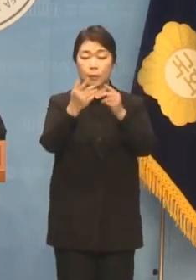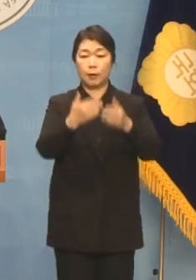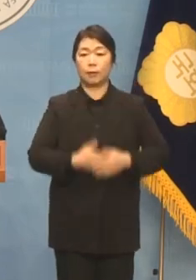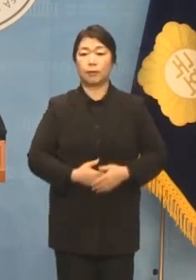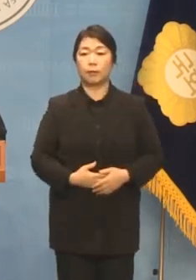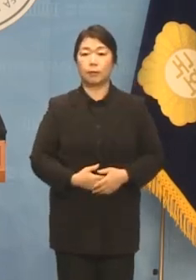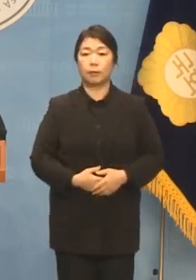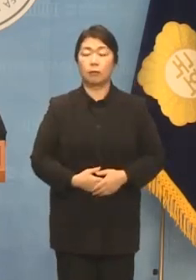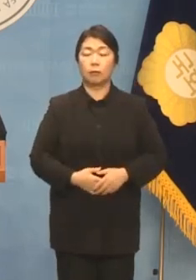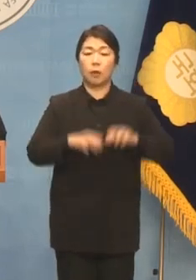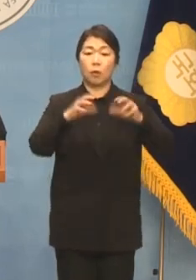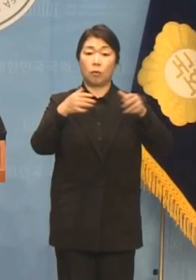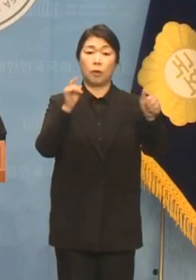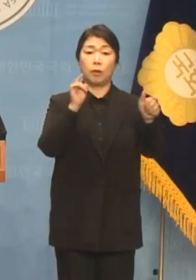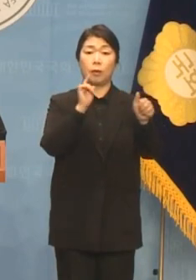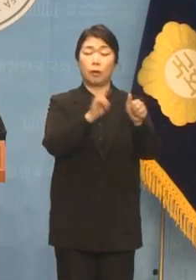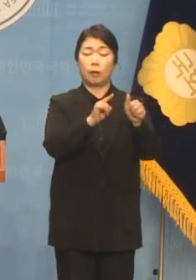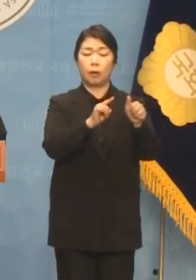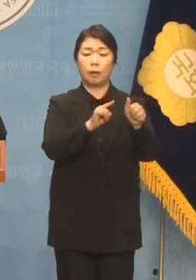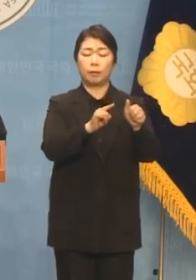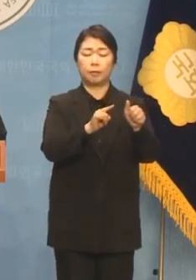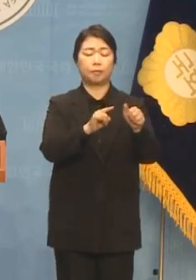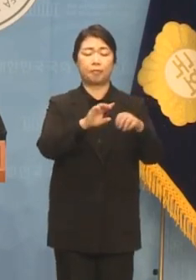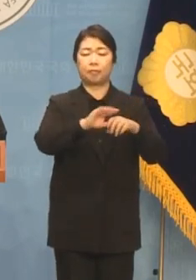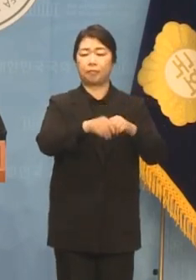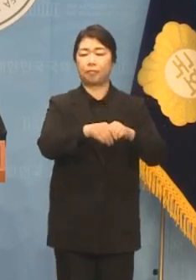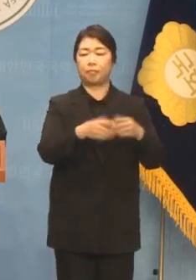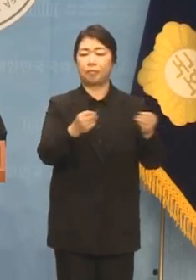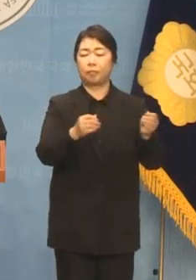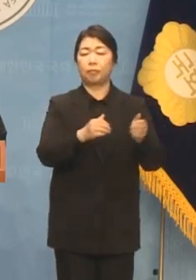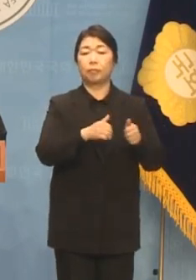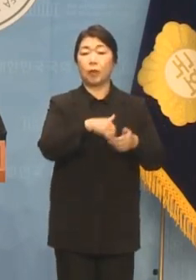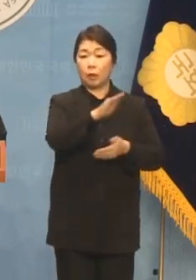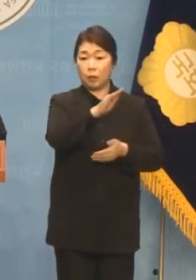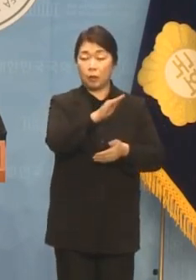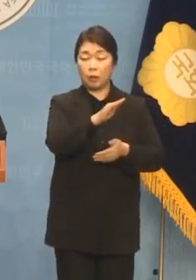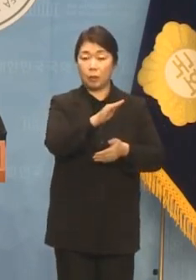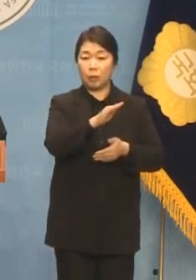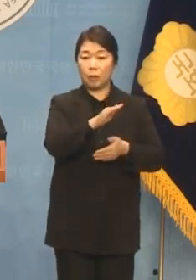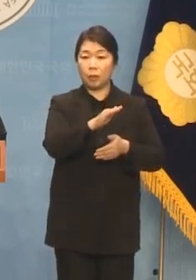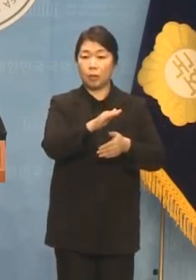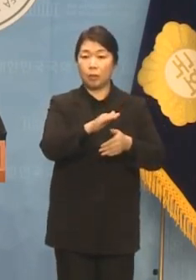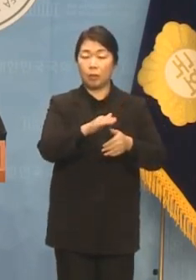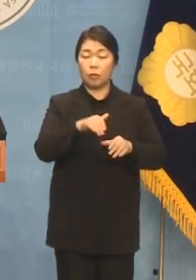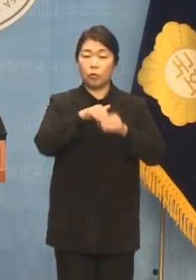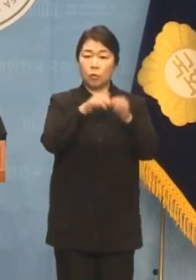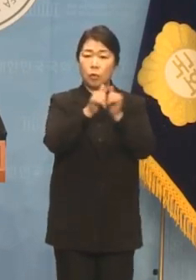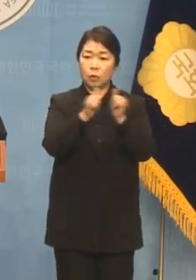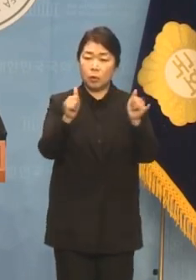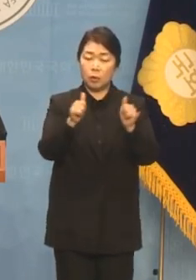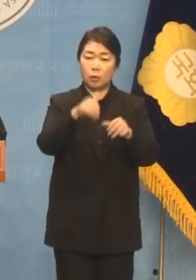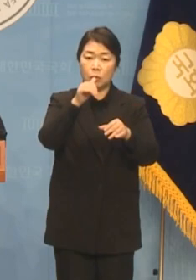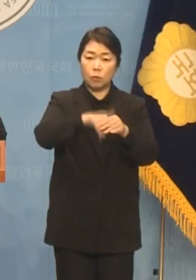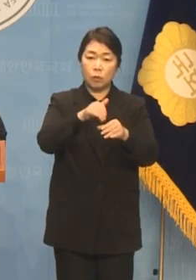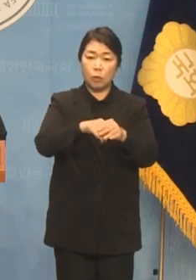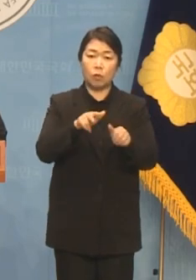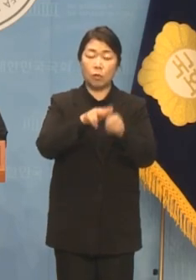국민에게 아웃당한 22대 총선후보 탑 5는 모두 국민의